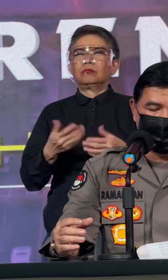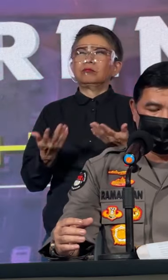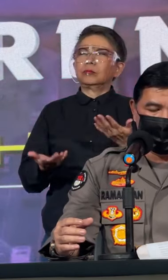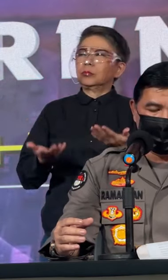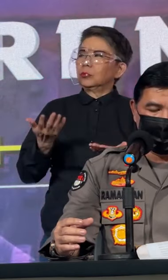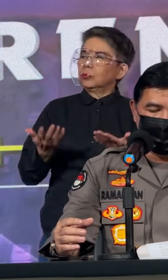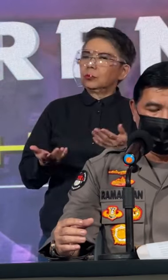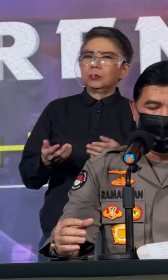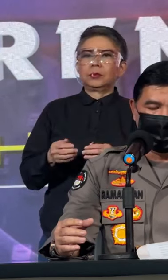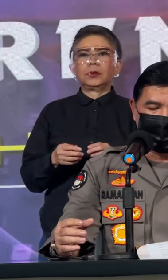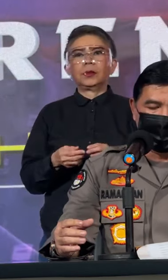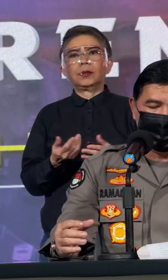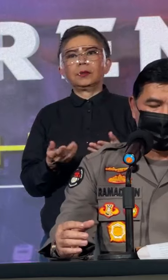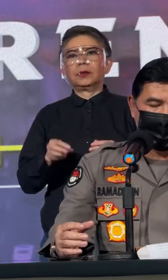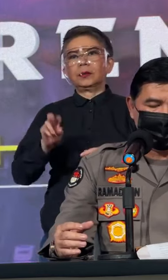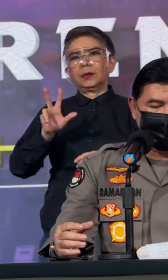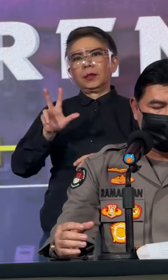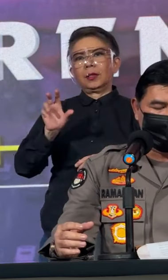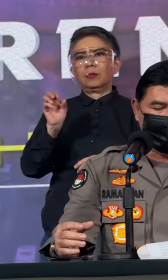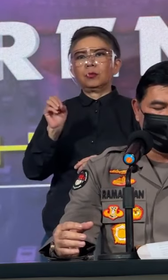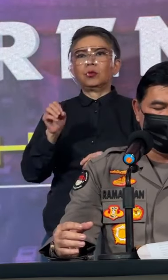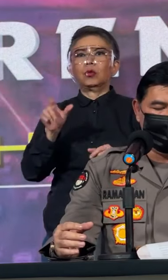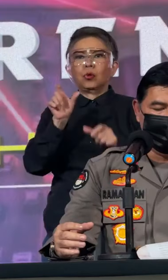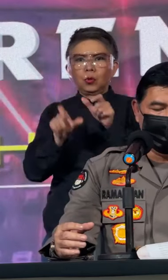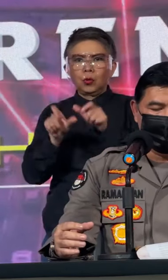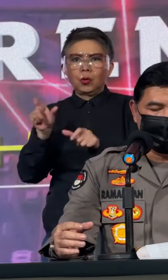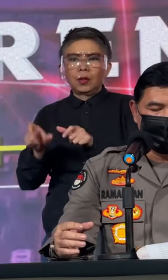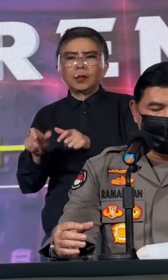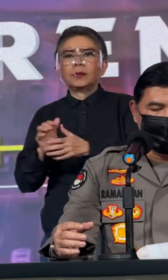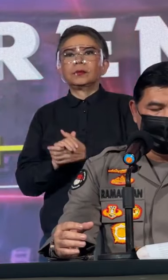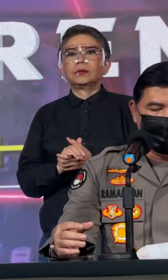kurang lebih 30 orang, di mana